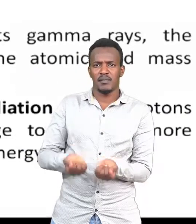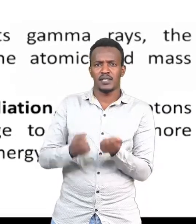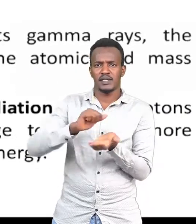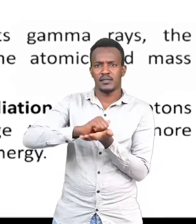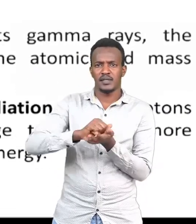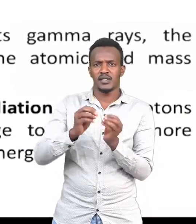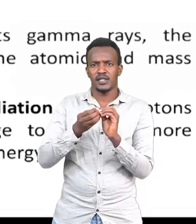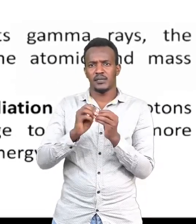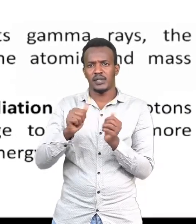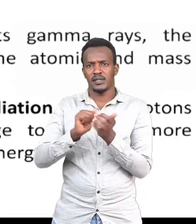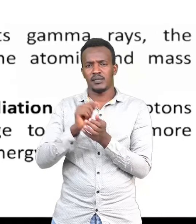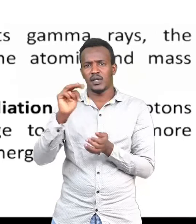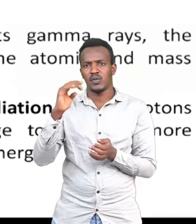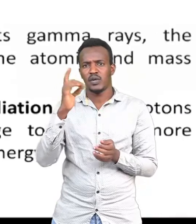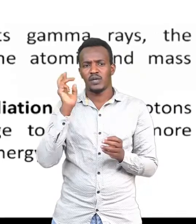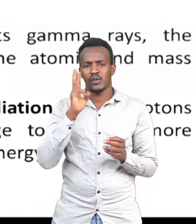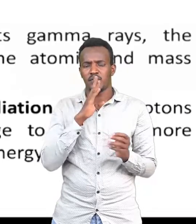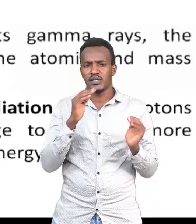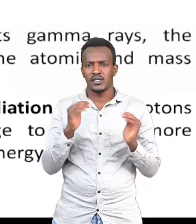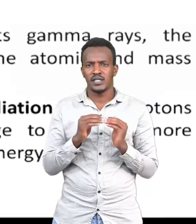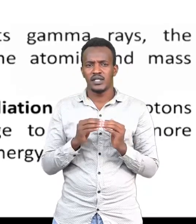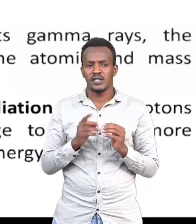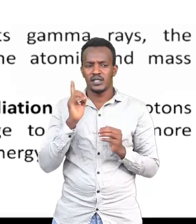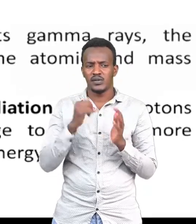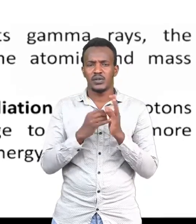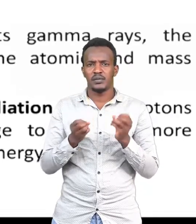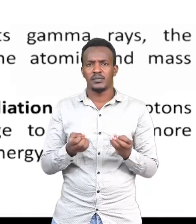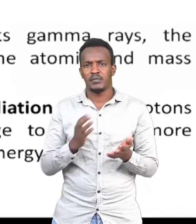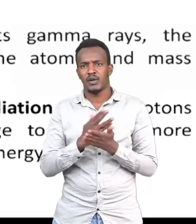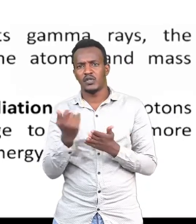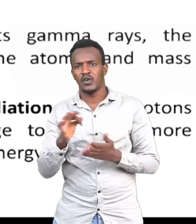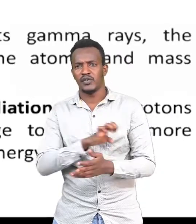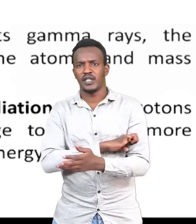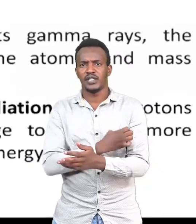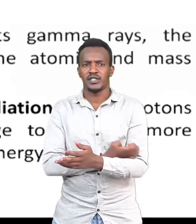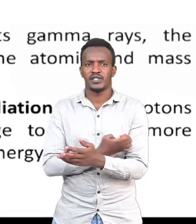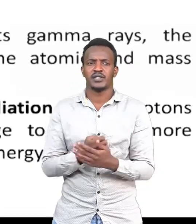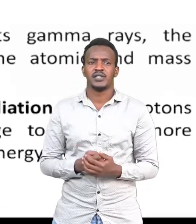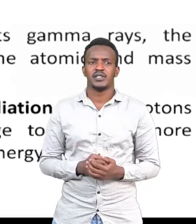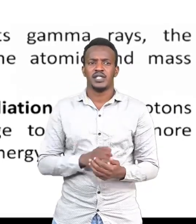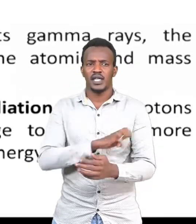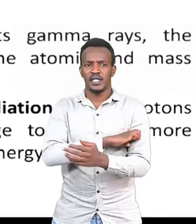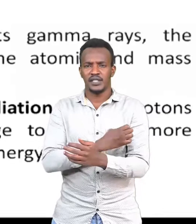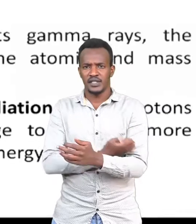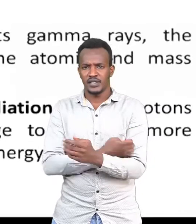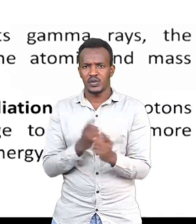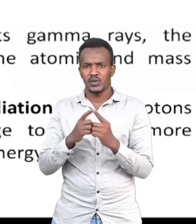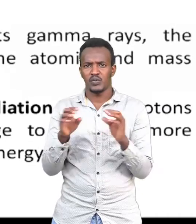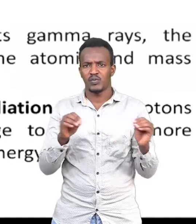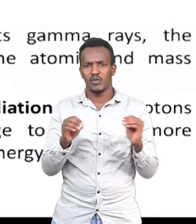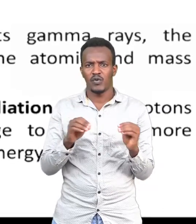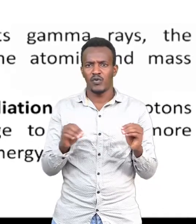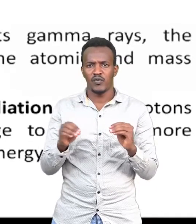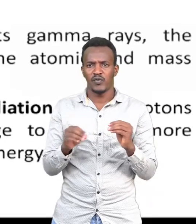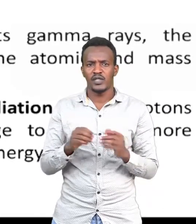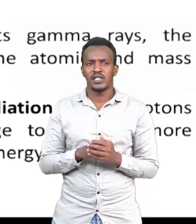baxaya waxa weey markaasi it loses energy waxa markaasi siidaynaysa qaybta markaasi energy ama tamar marka tamartii ruuxaysay ee